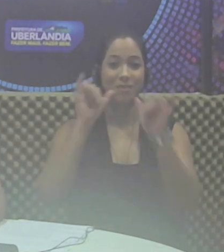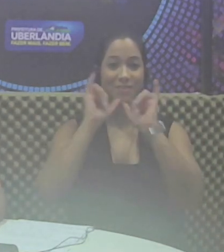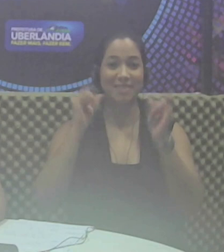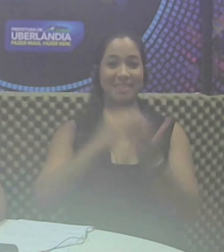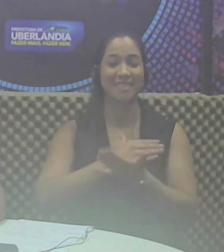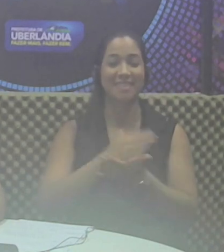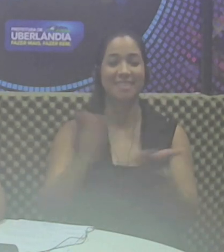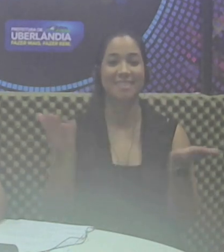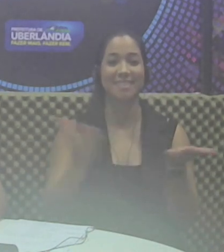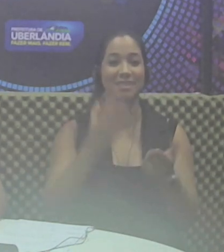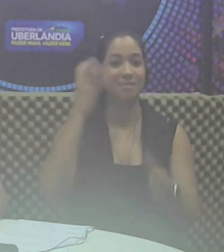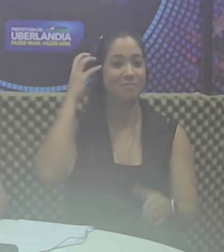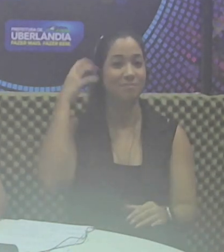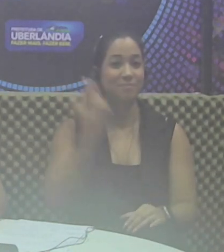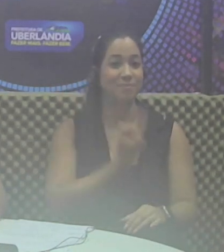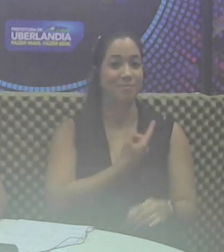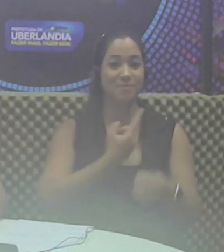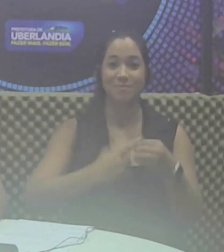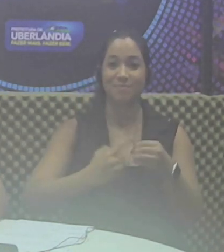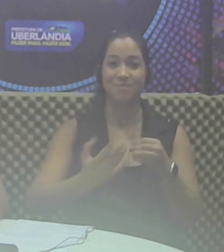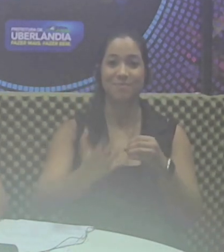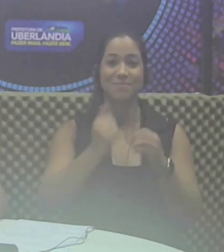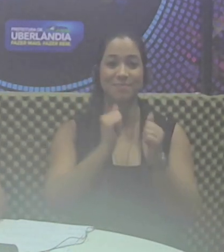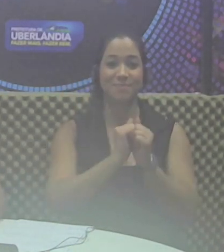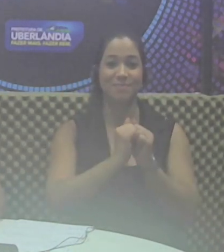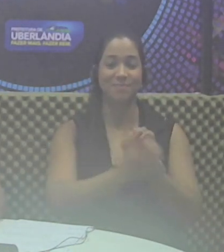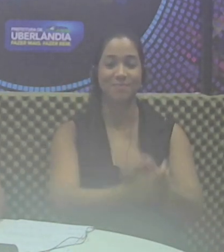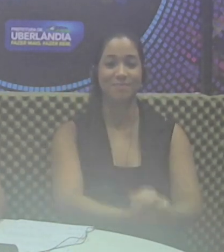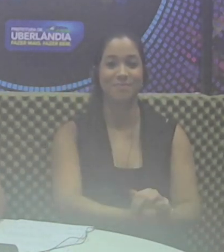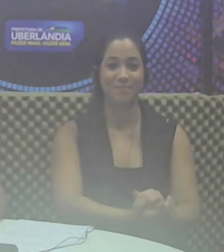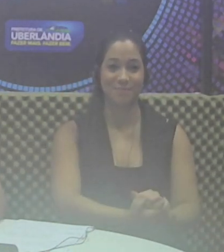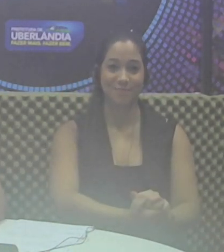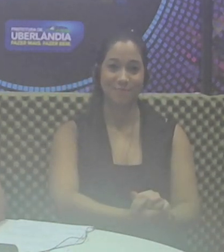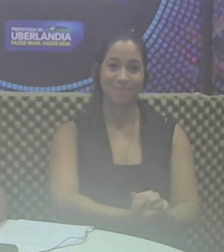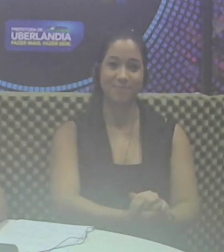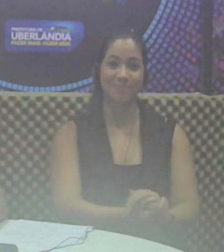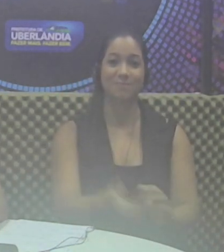partir de agora na Rádio Nossa Cidade. Vem com a gente!